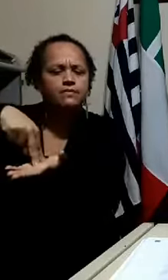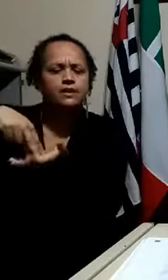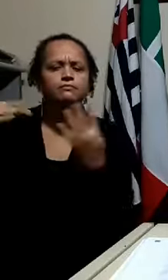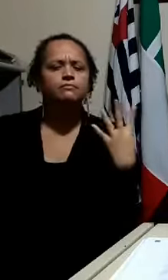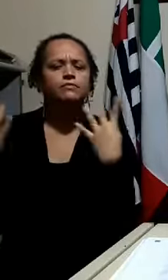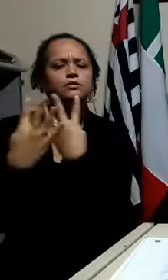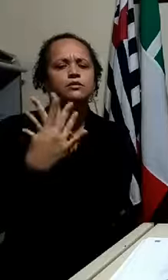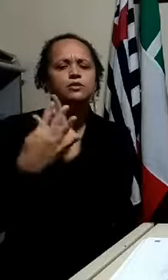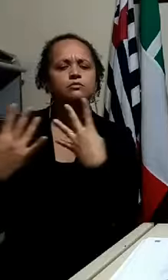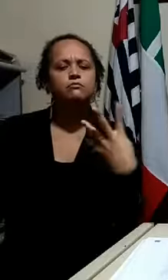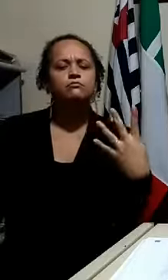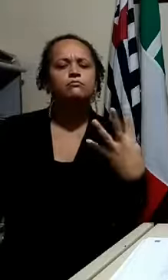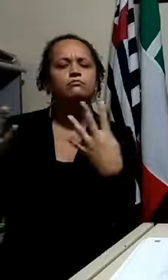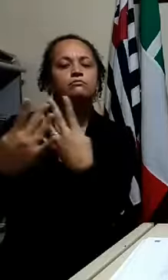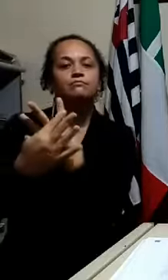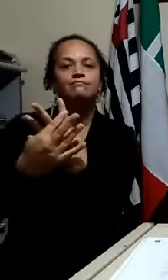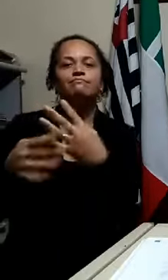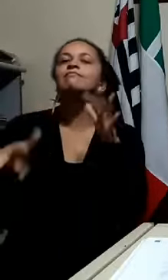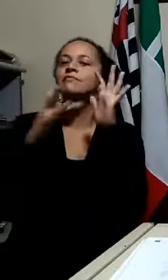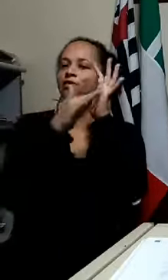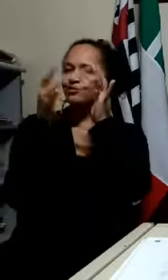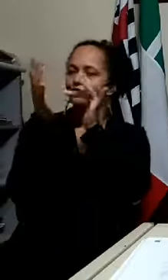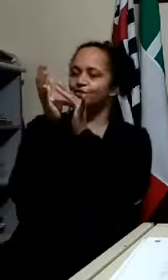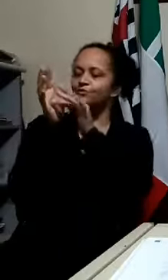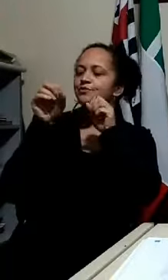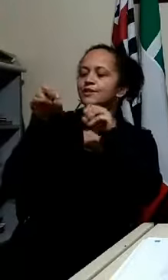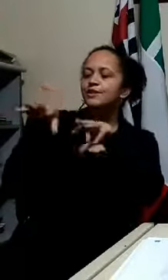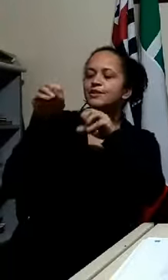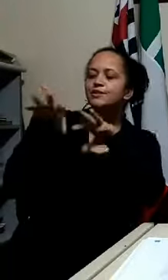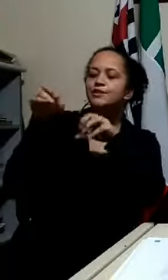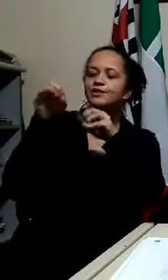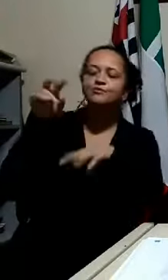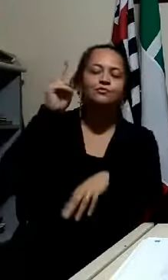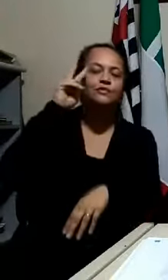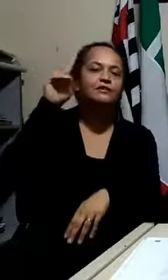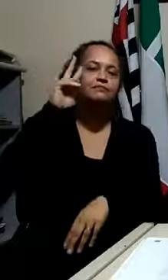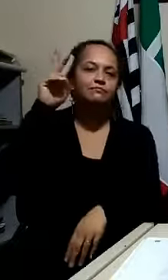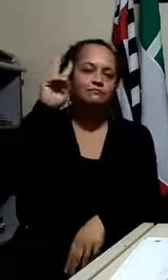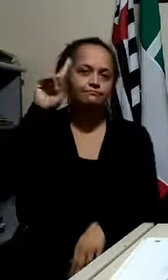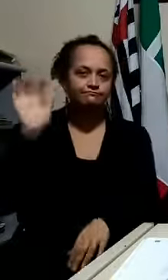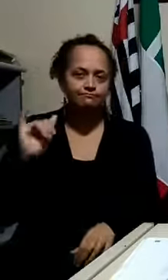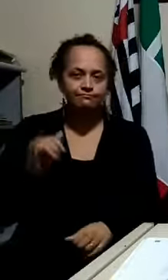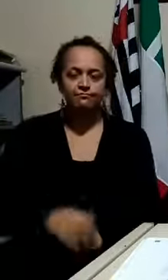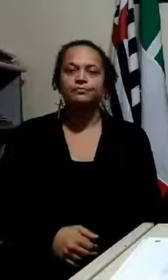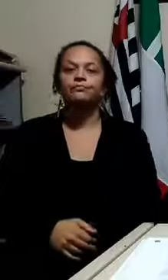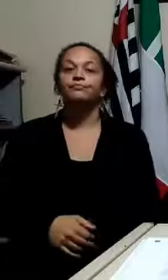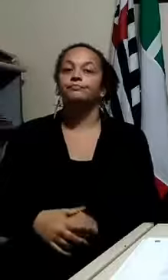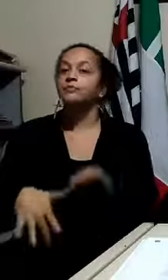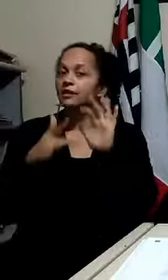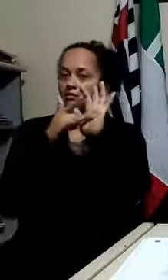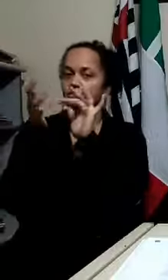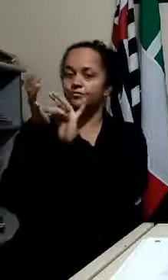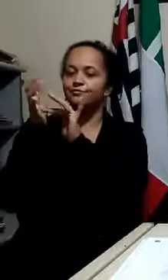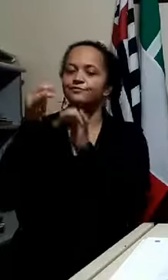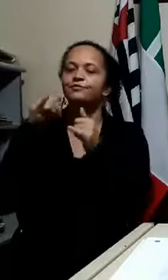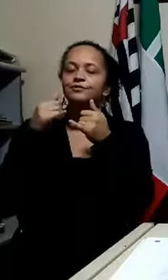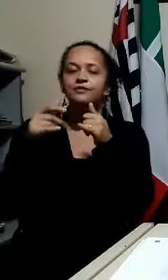muitas coisas lhes ensinou por parábolas, e dizia, aí começa a parábola do semeador: